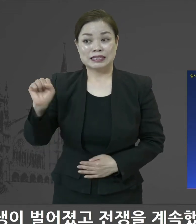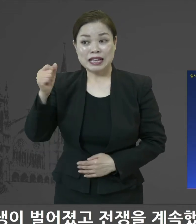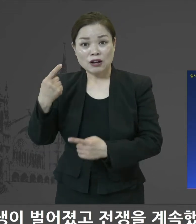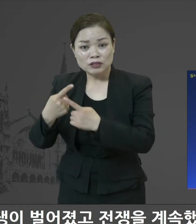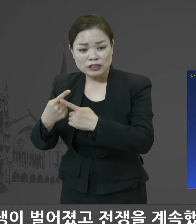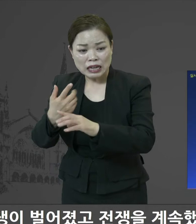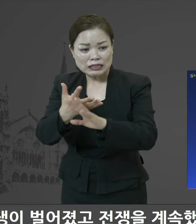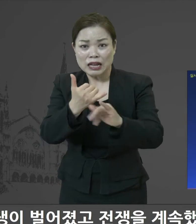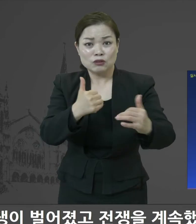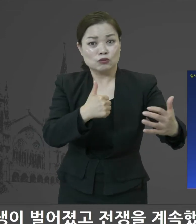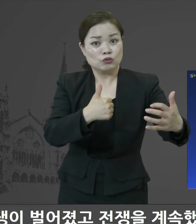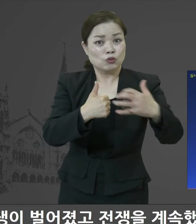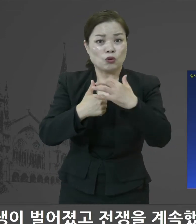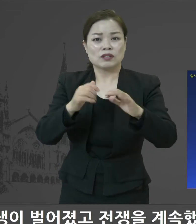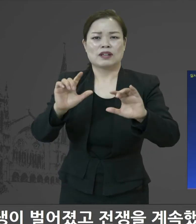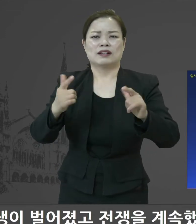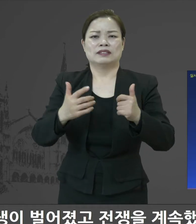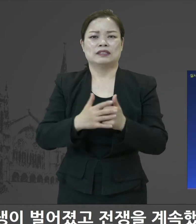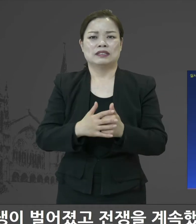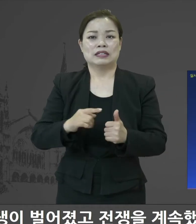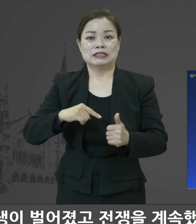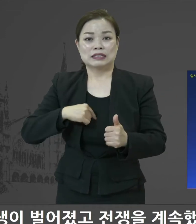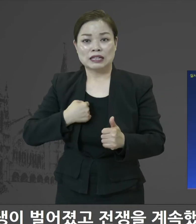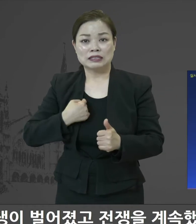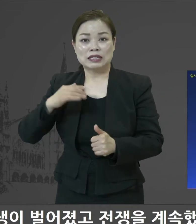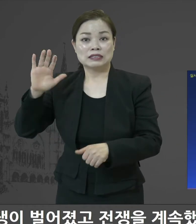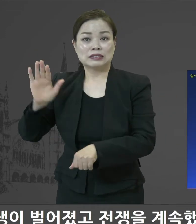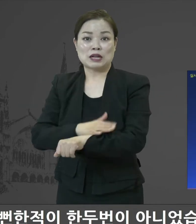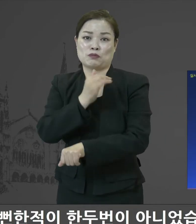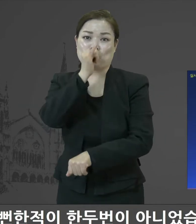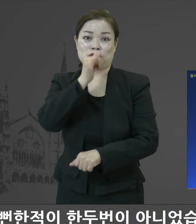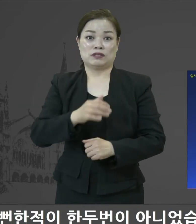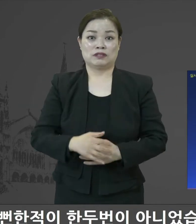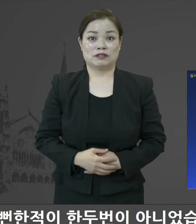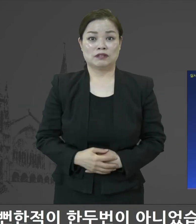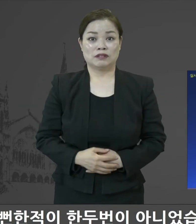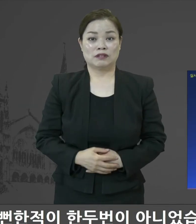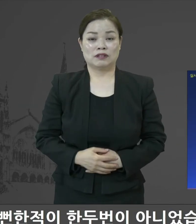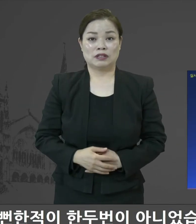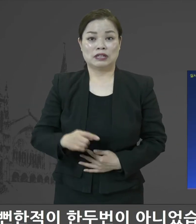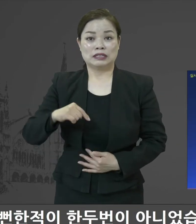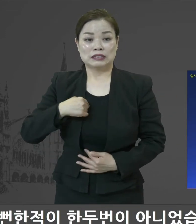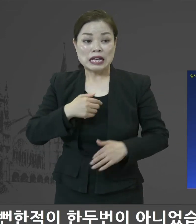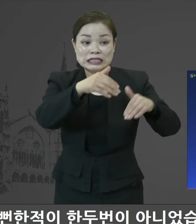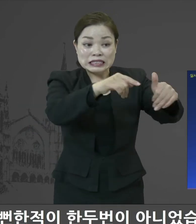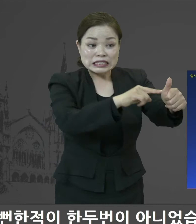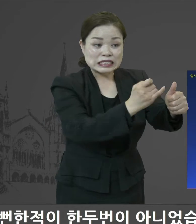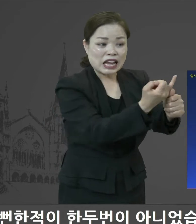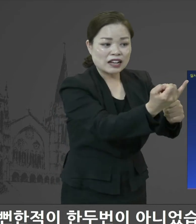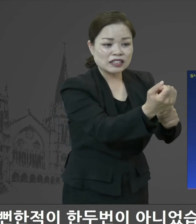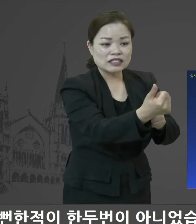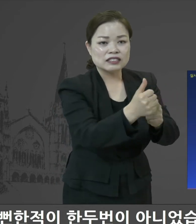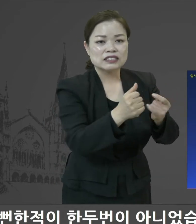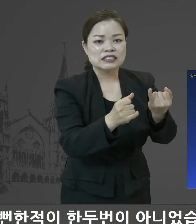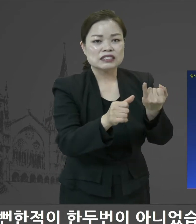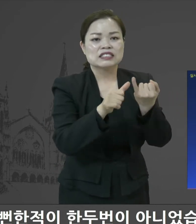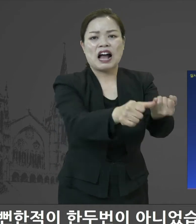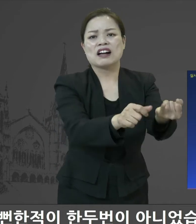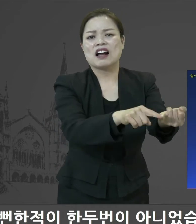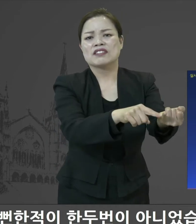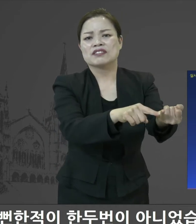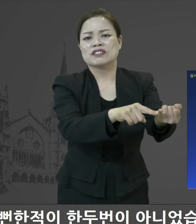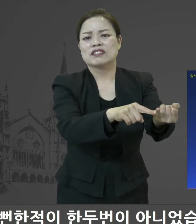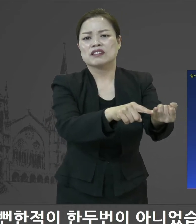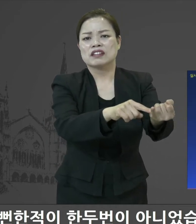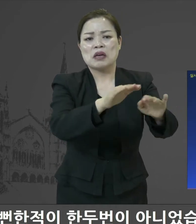다윗은 타인의 공격만 받은 것이 아닙니다. 자신의 잘못도 있습니다. 자신의 신하의 아내를 강간하였죠. 이를